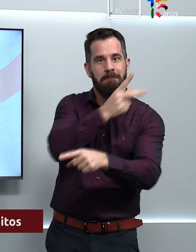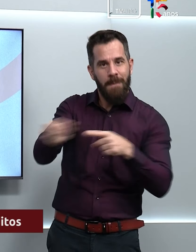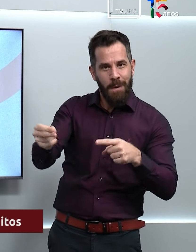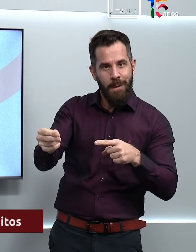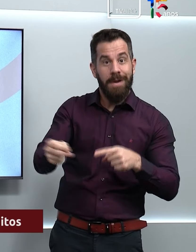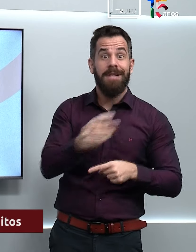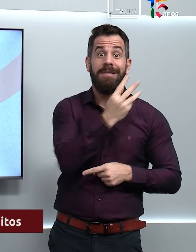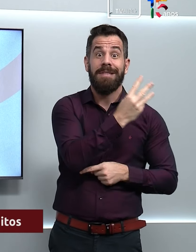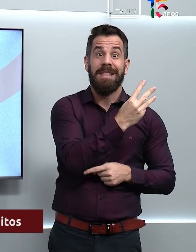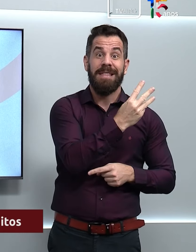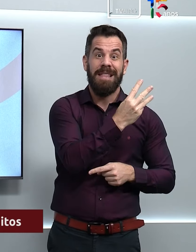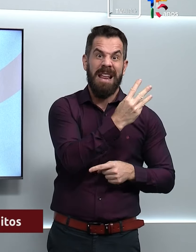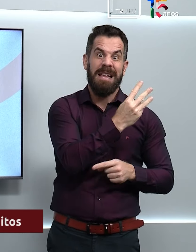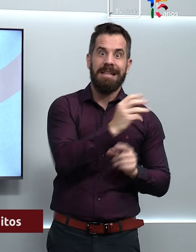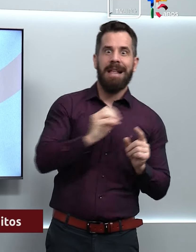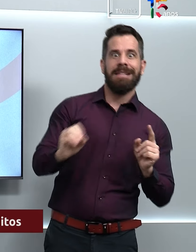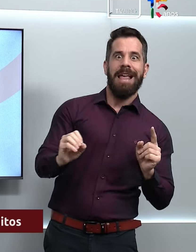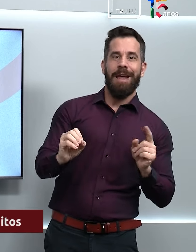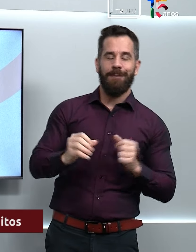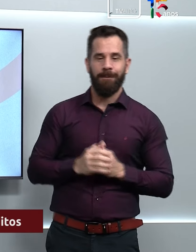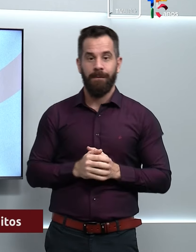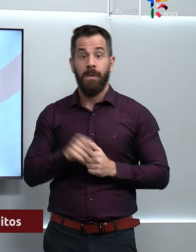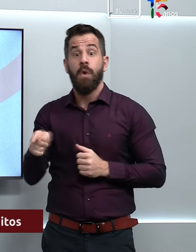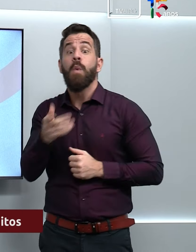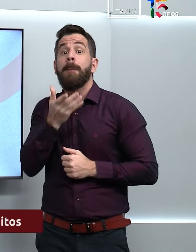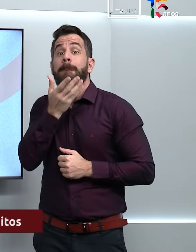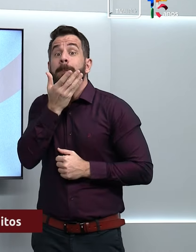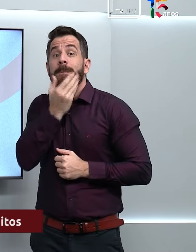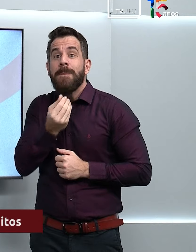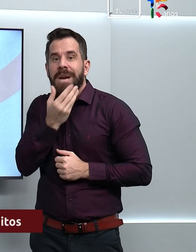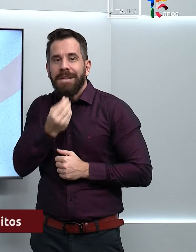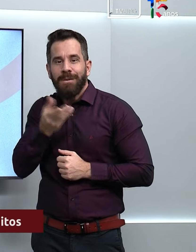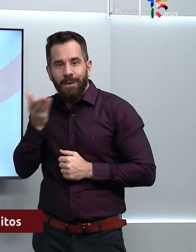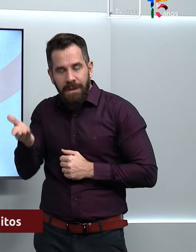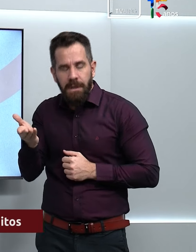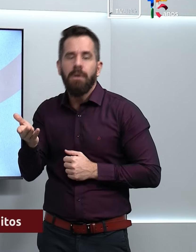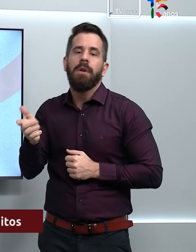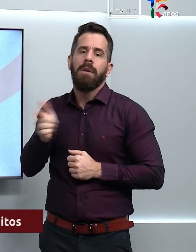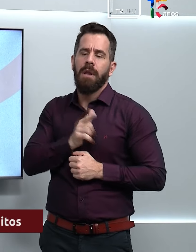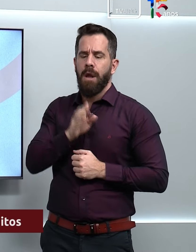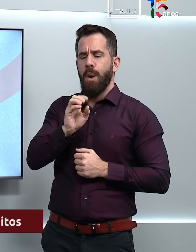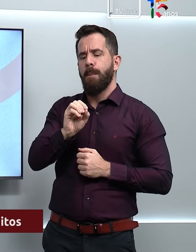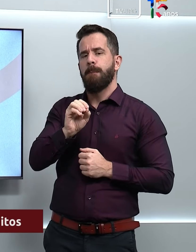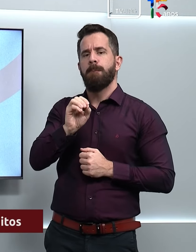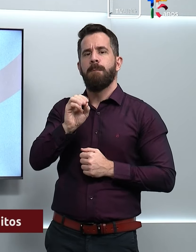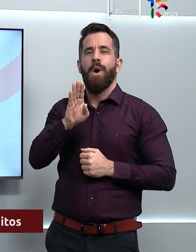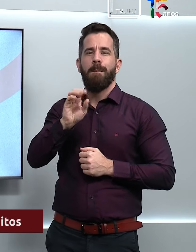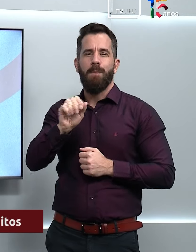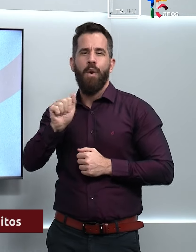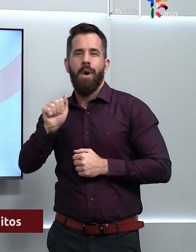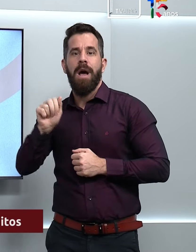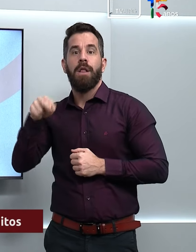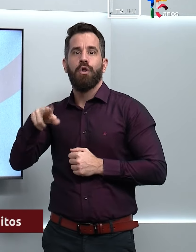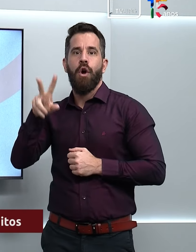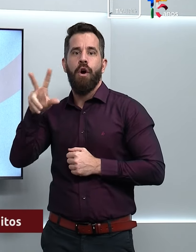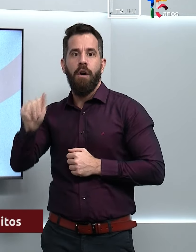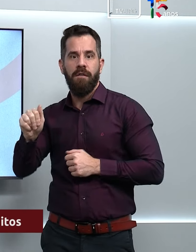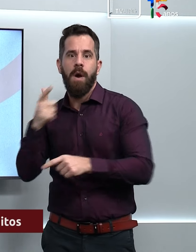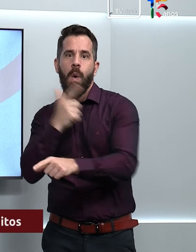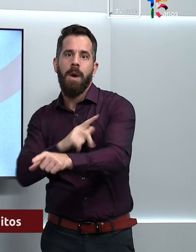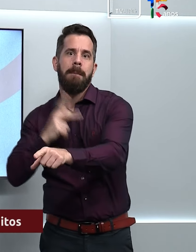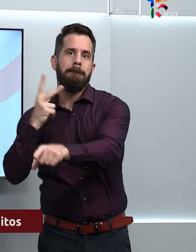2 Conquistando o título já no masculino o Boa Nova venceu por 2 a 0 a comunidade de Diadema